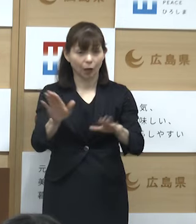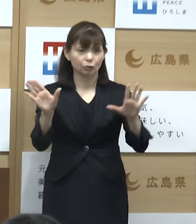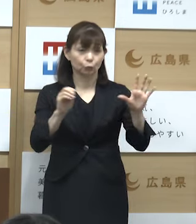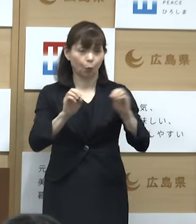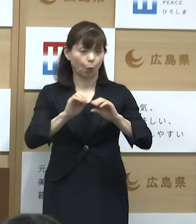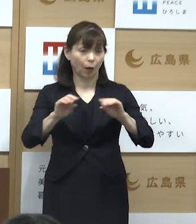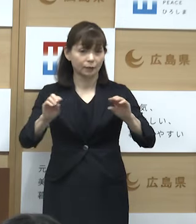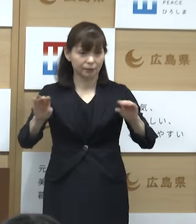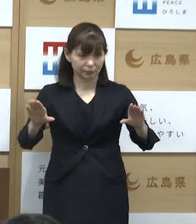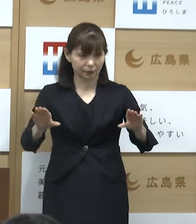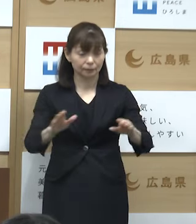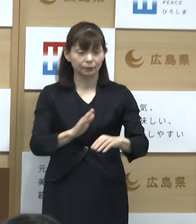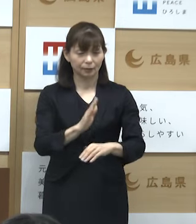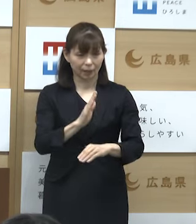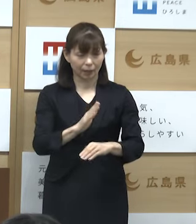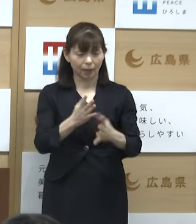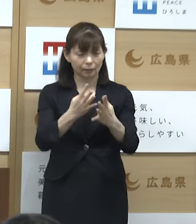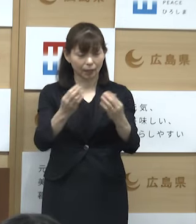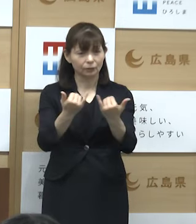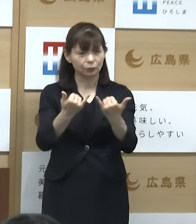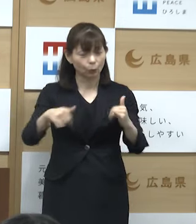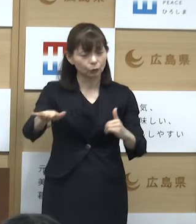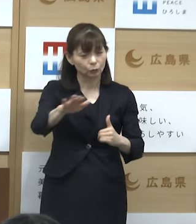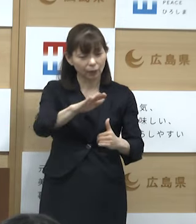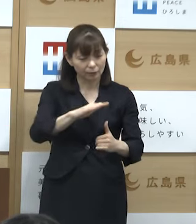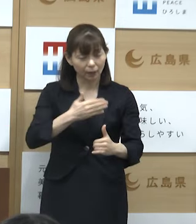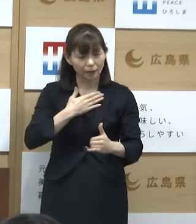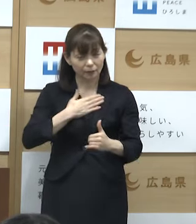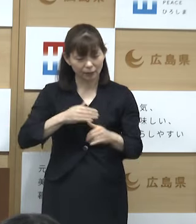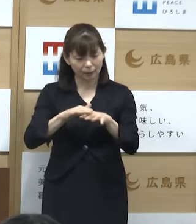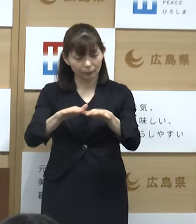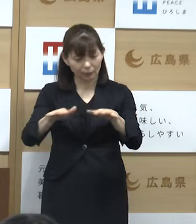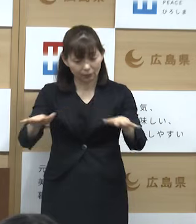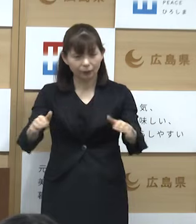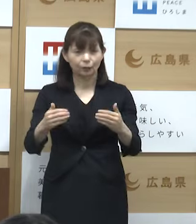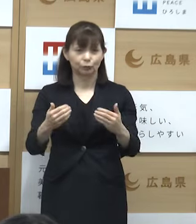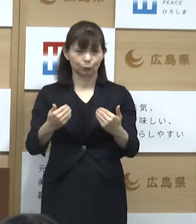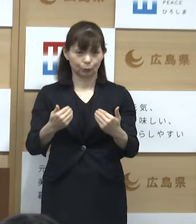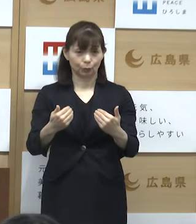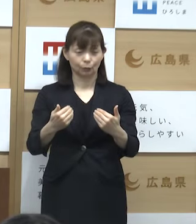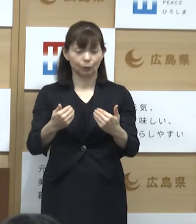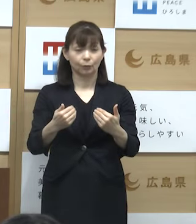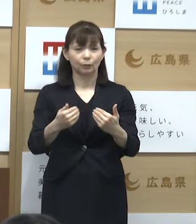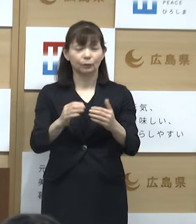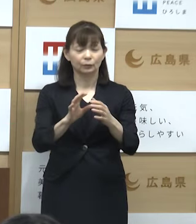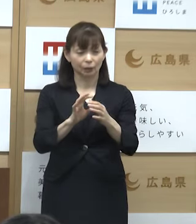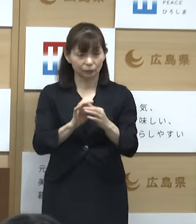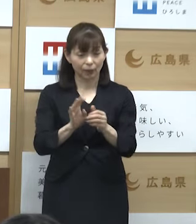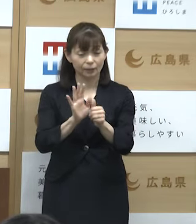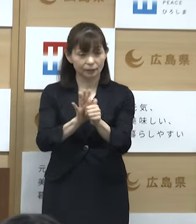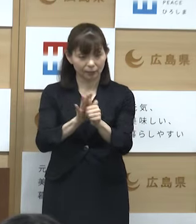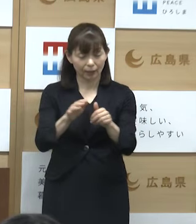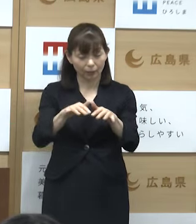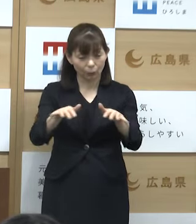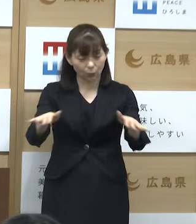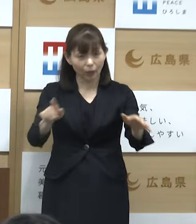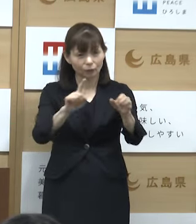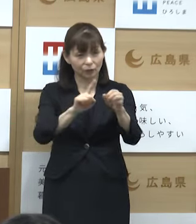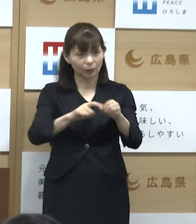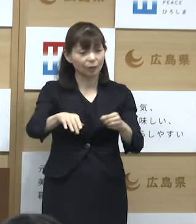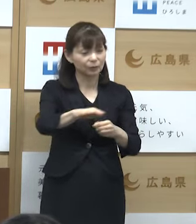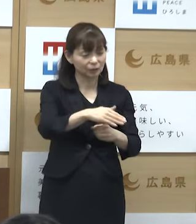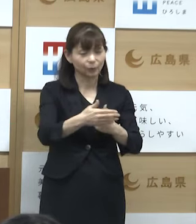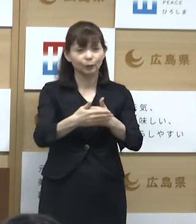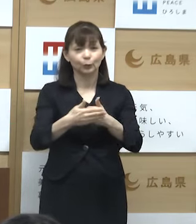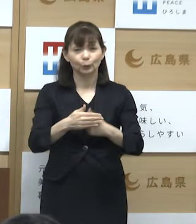多くの方、知っていただかないとご利用がなかなか難しいというのもあるので、支援が届けられるようにご協力をお願いし